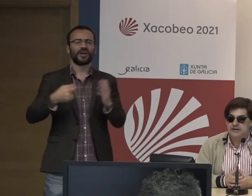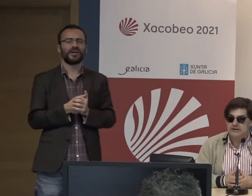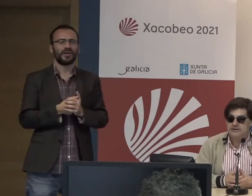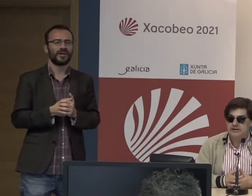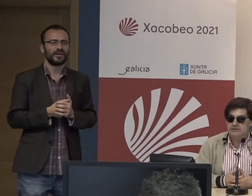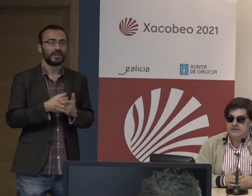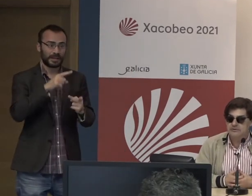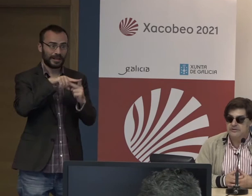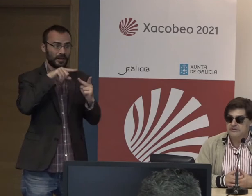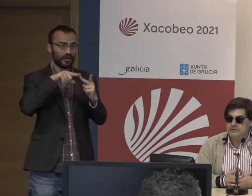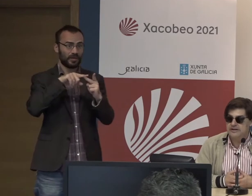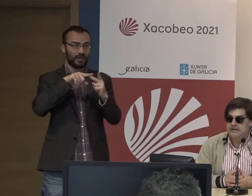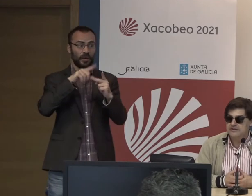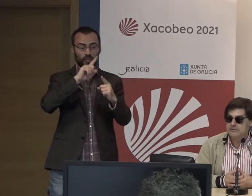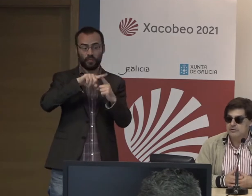ellas